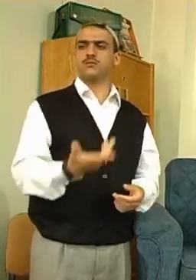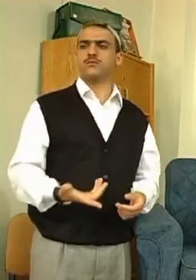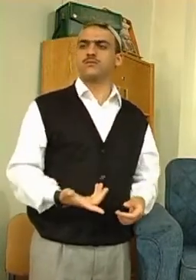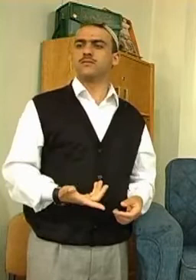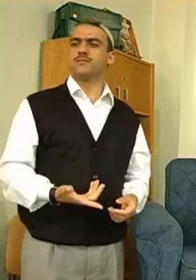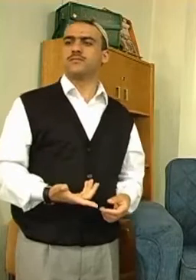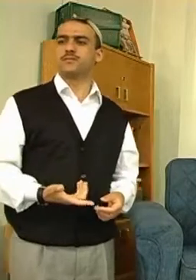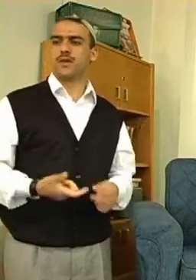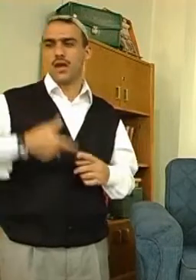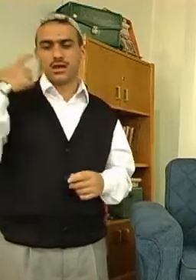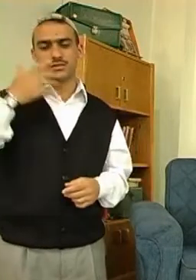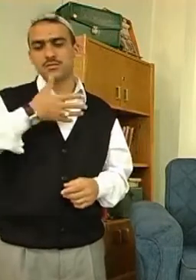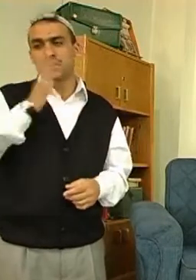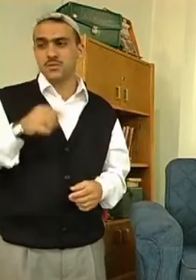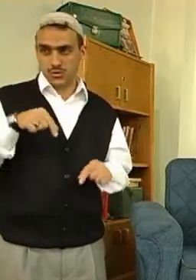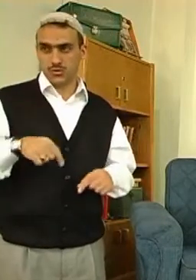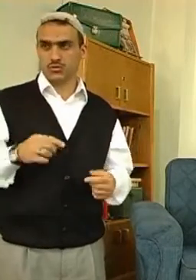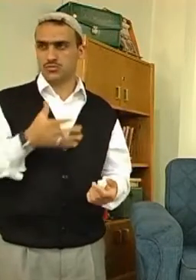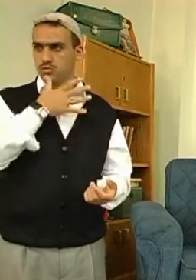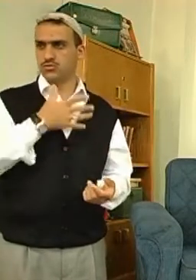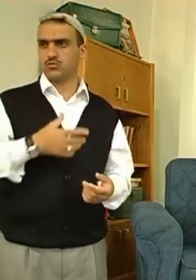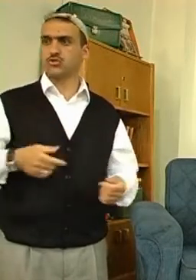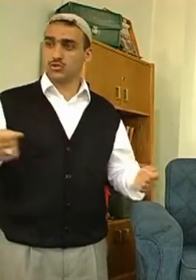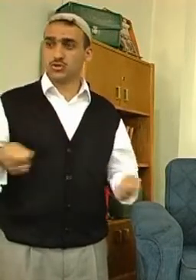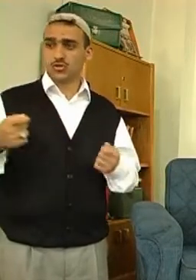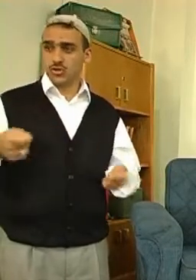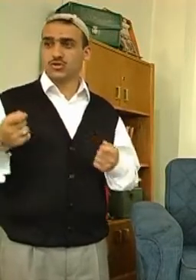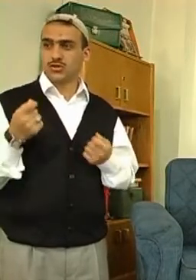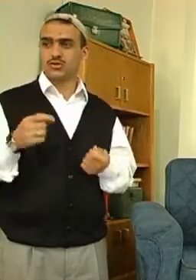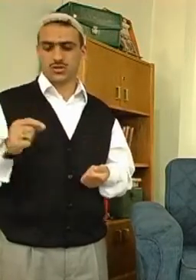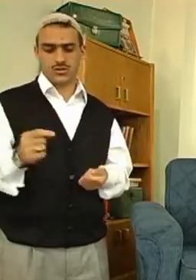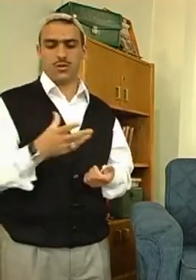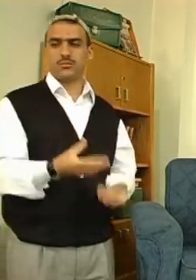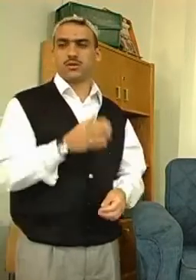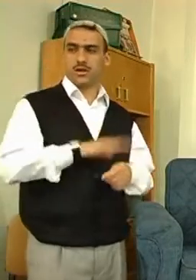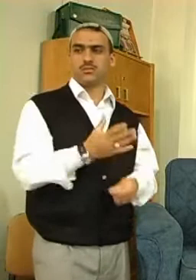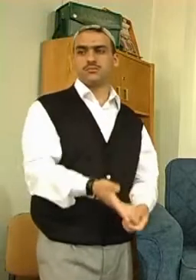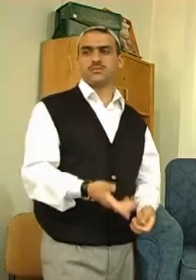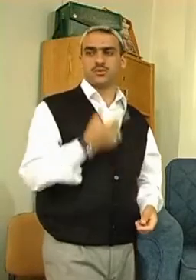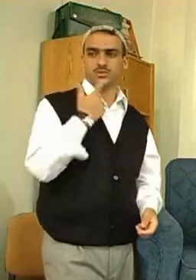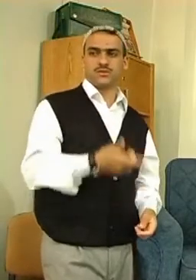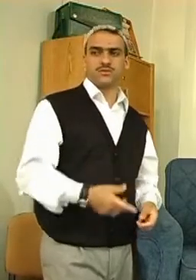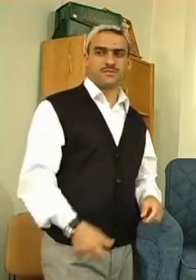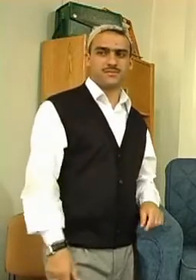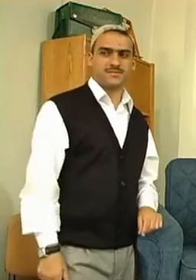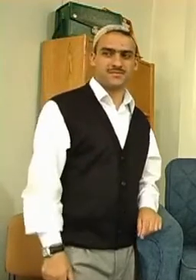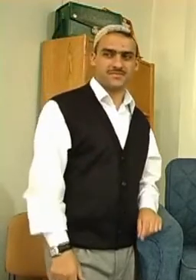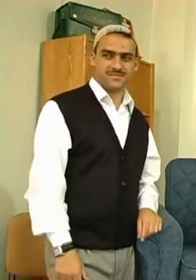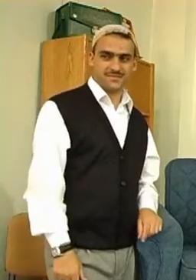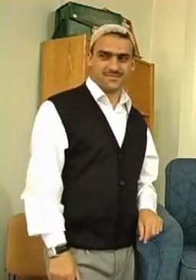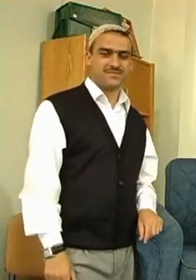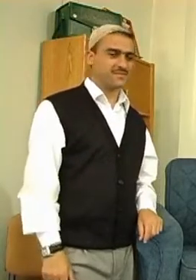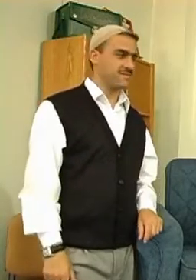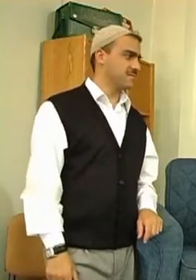insan da var. İnsanlığını mahvetmiş. İşte kağıdı rastgele çizen çocuk gibi. Değil mi? İnsanlık aşağı